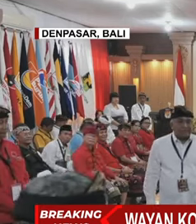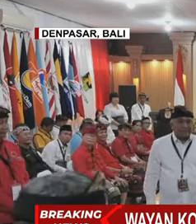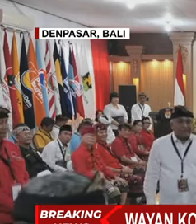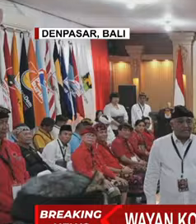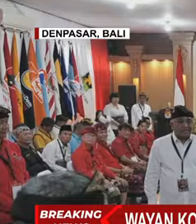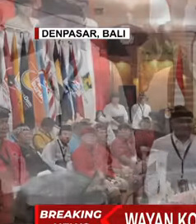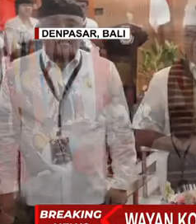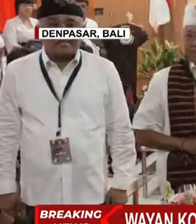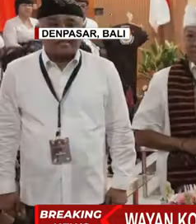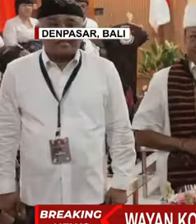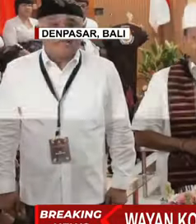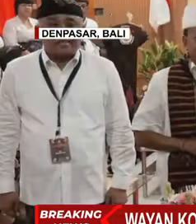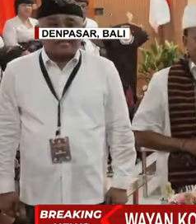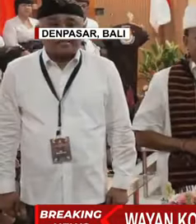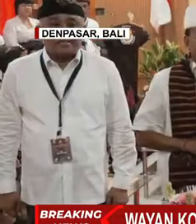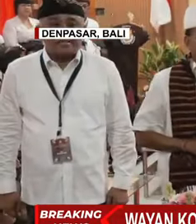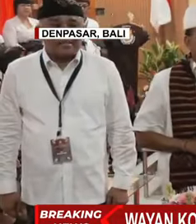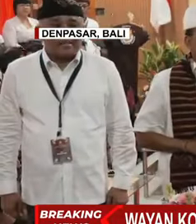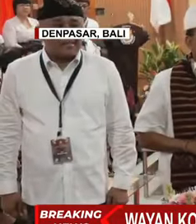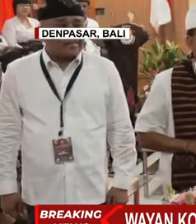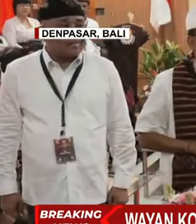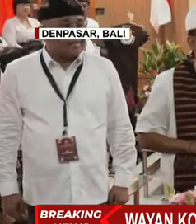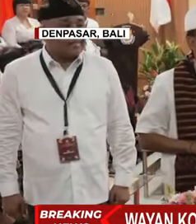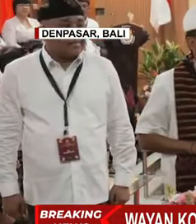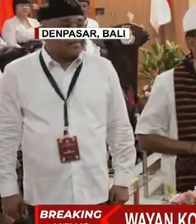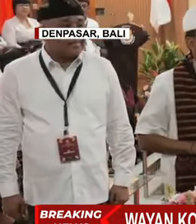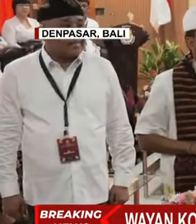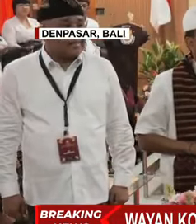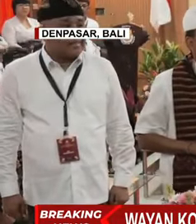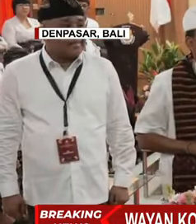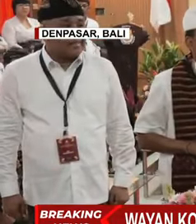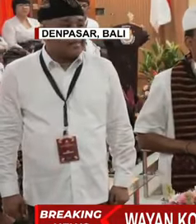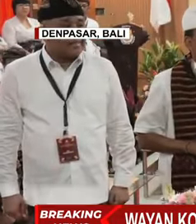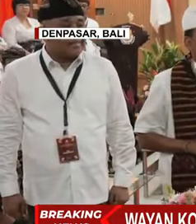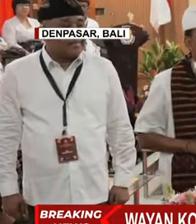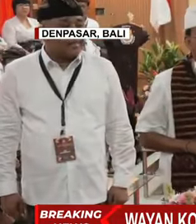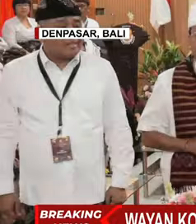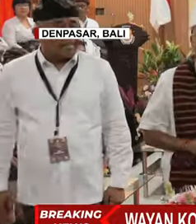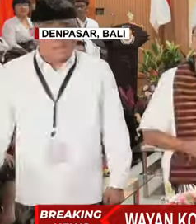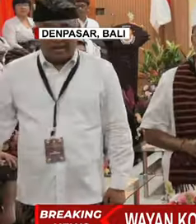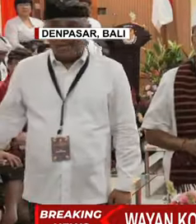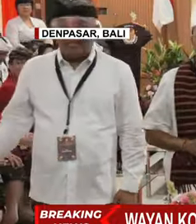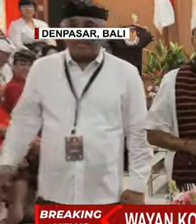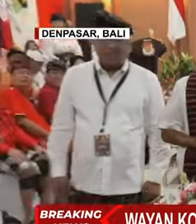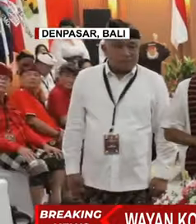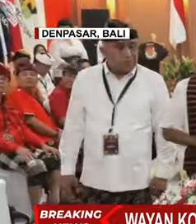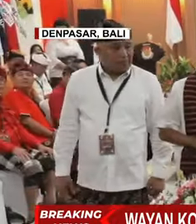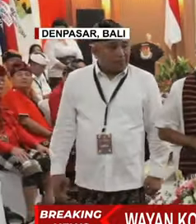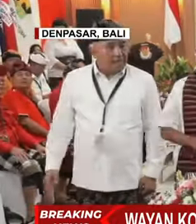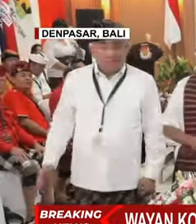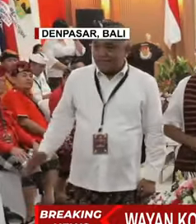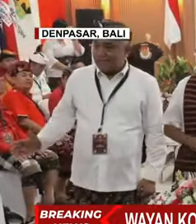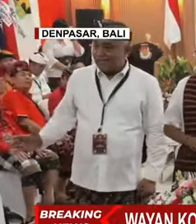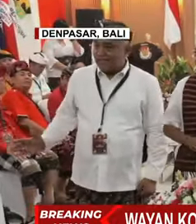mengapresiasi kinerjanya kalau ia punya kinerja yang baik tentu wilayah itu agak sulit direbut oleh pihak lain yang dari luar gitu karena